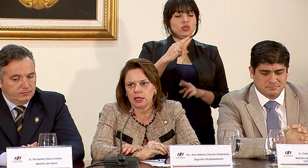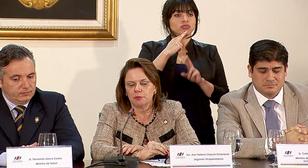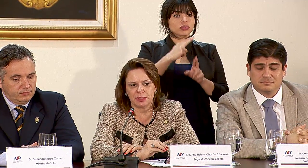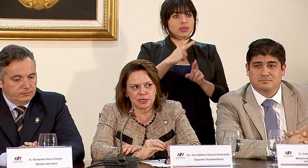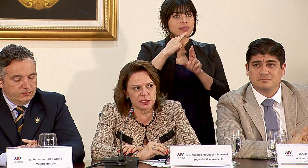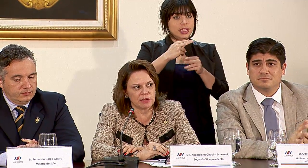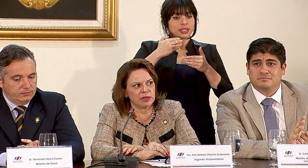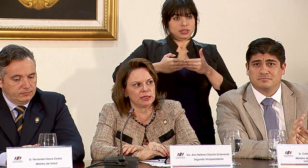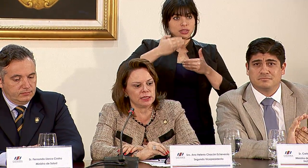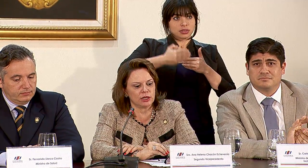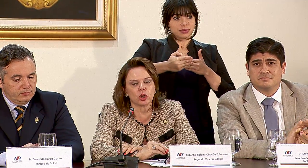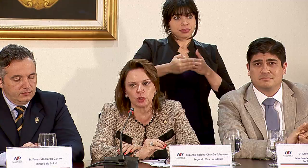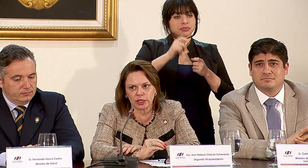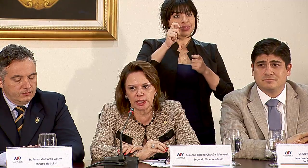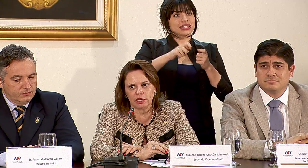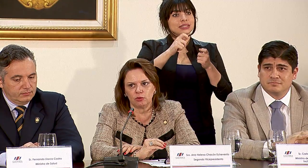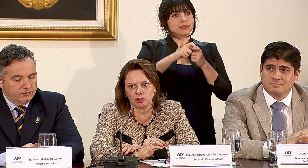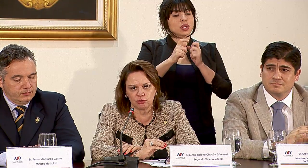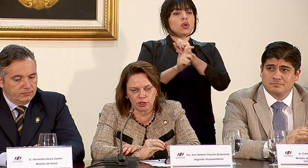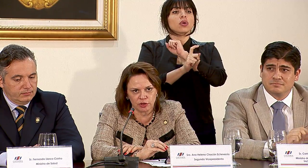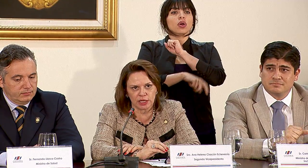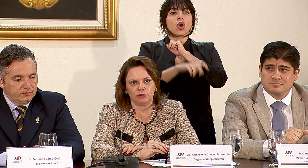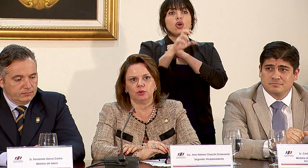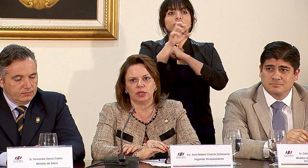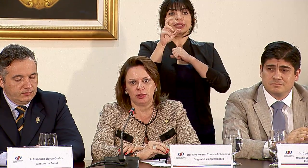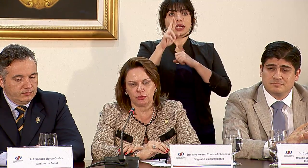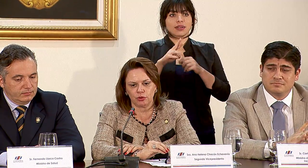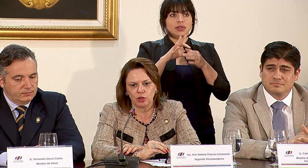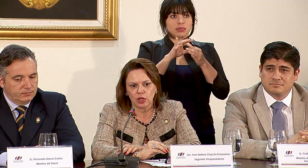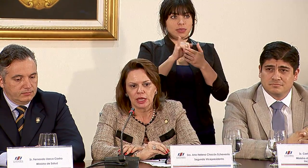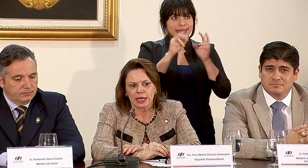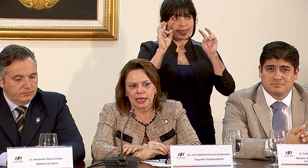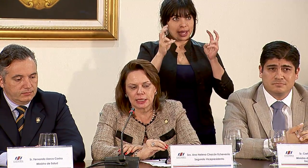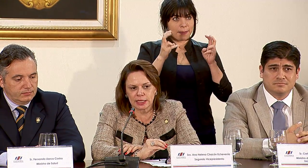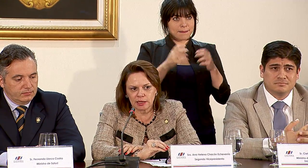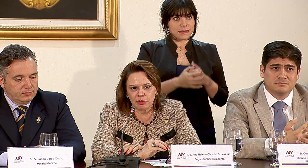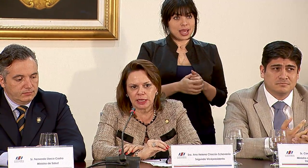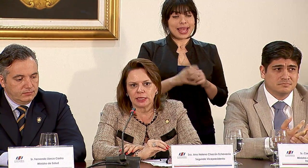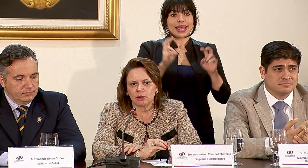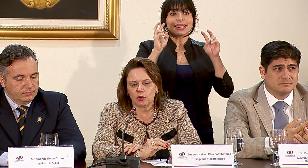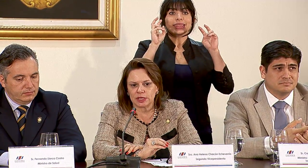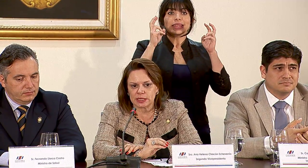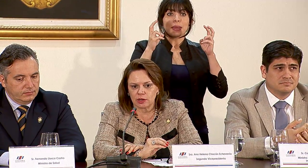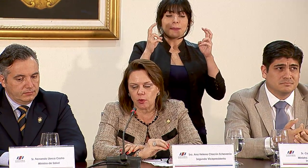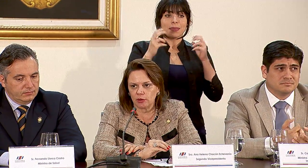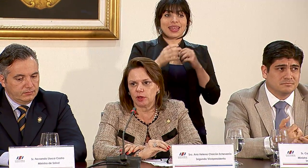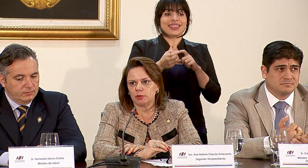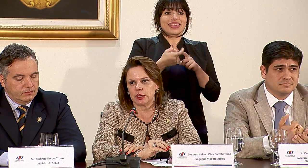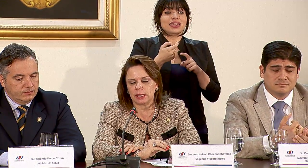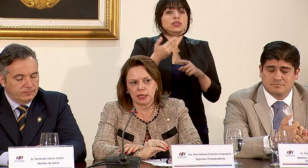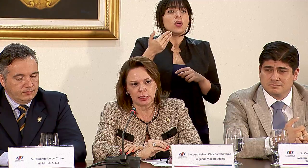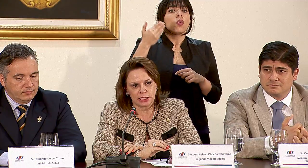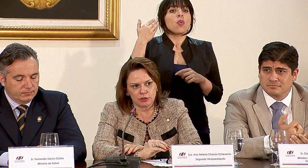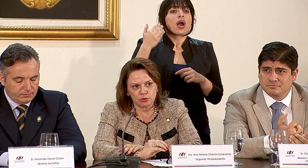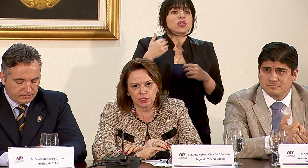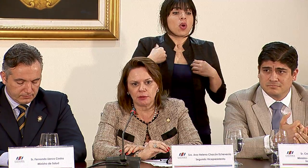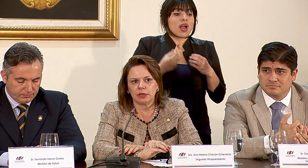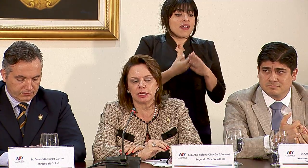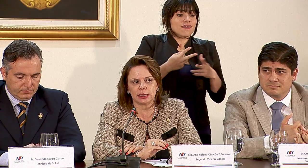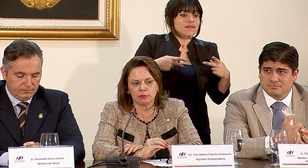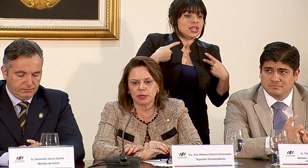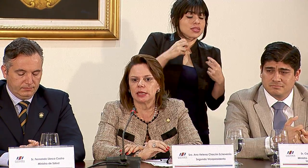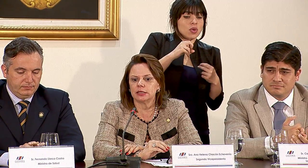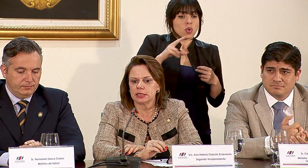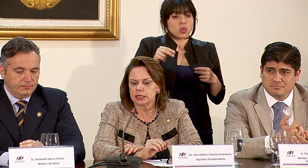precisamente condenando a costa rica sobre eso el tema de desde cuando hay vida es un